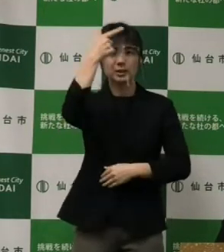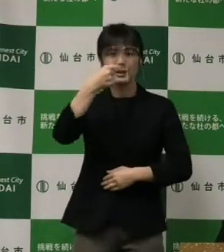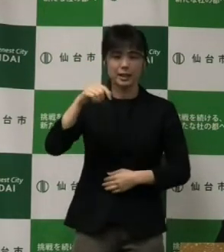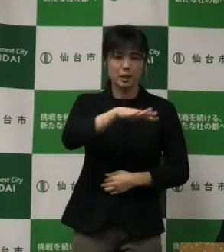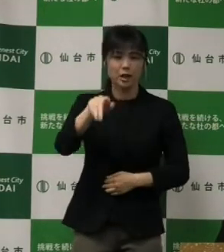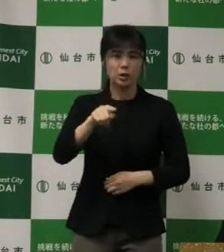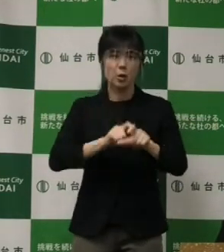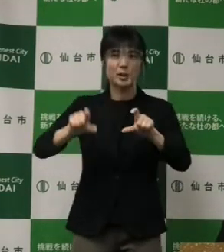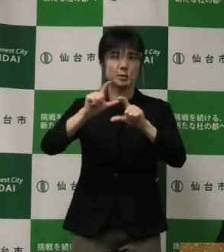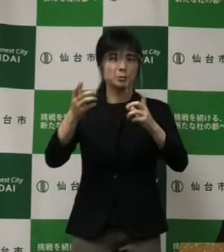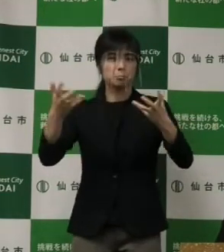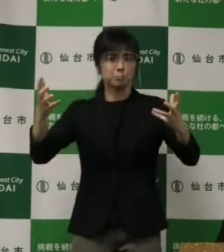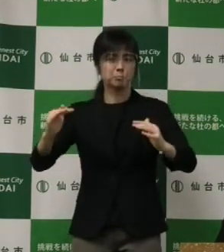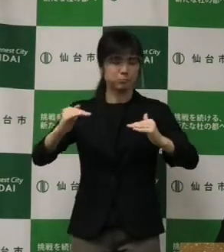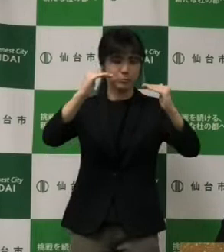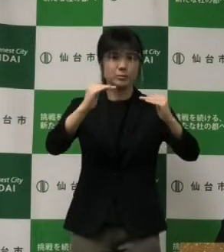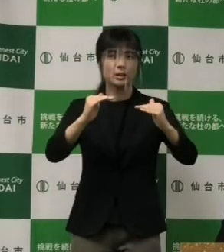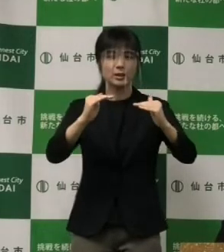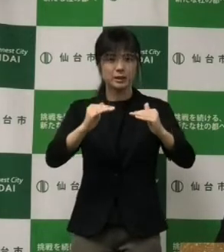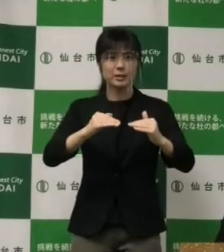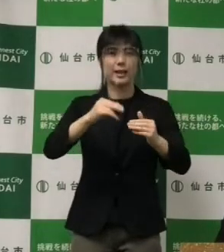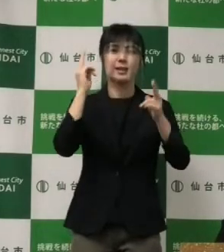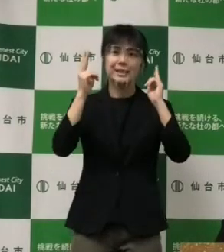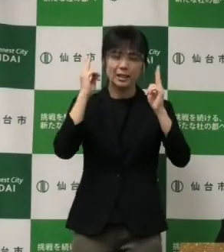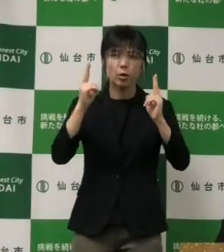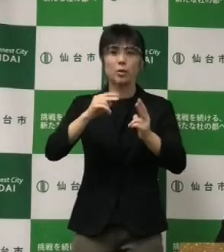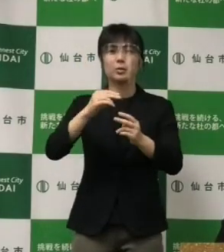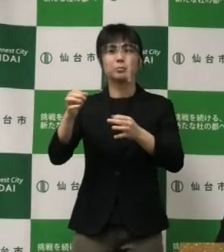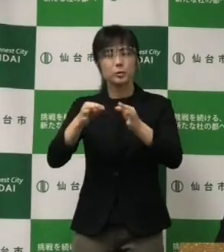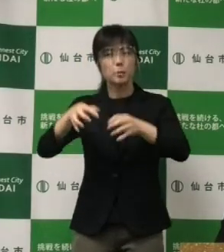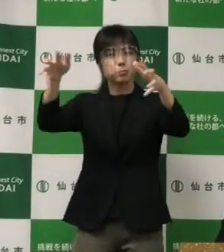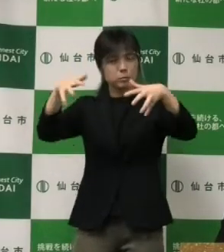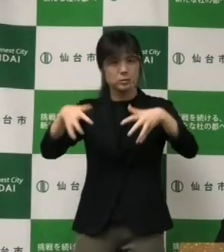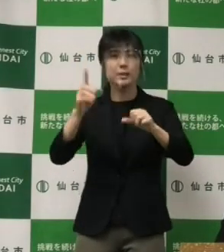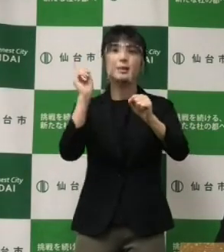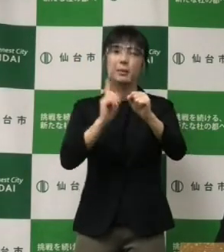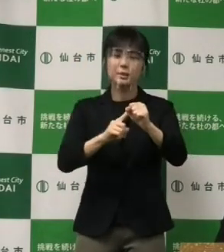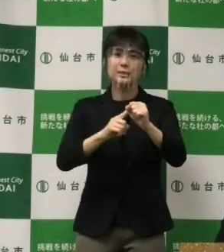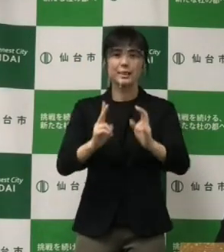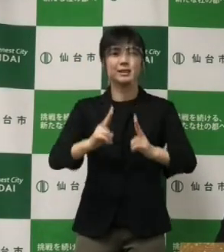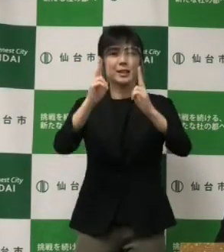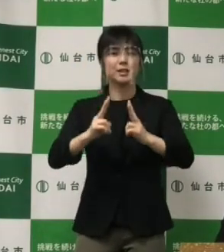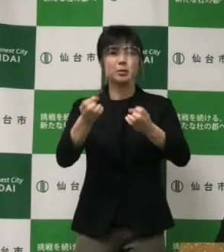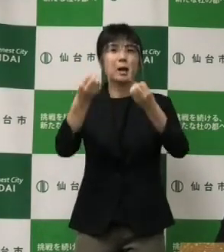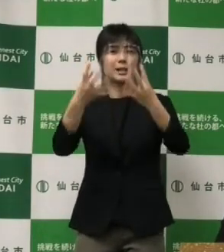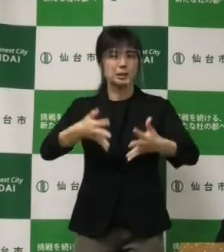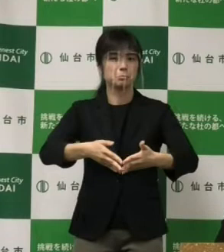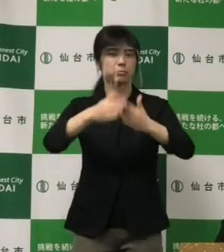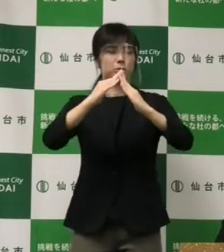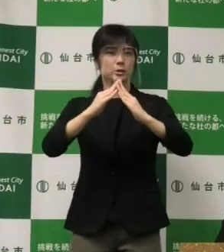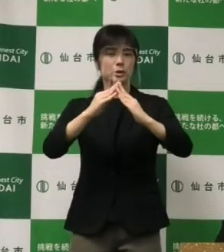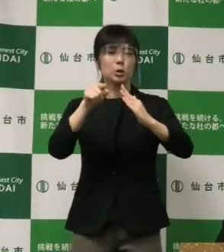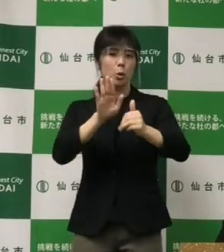めてですね取り組んでいく上ではやはりこういうような建て替えを促進する後押しが必要だろうということで発